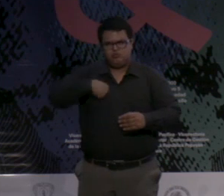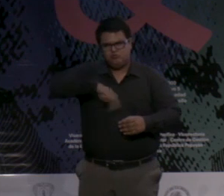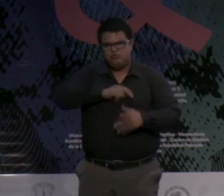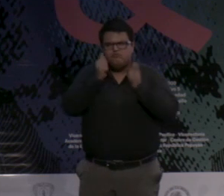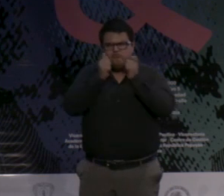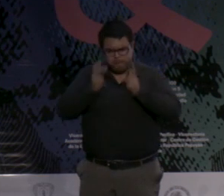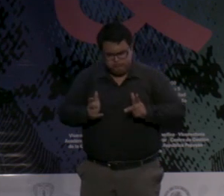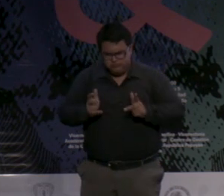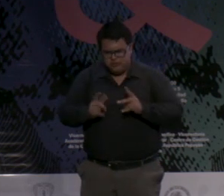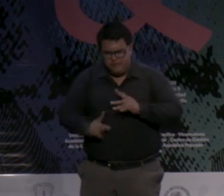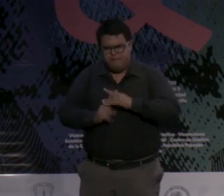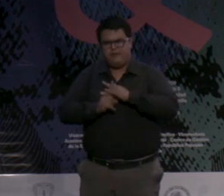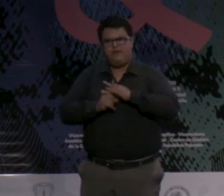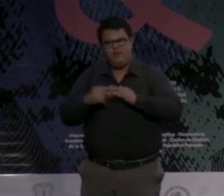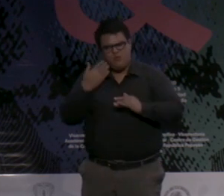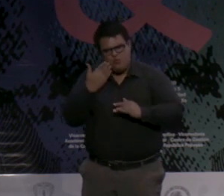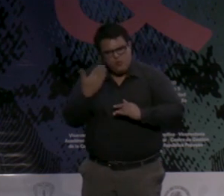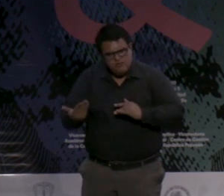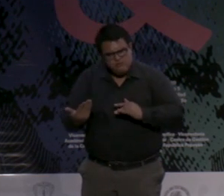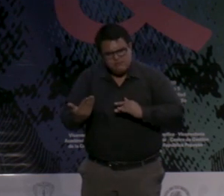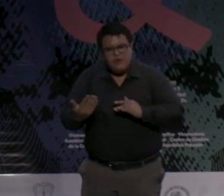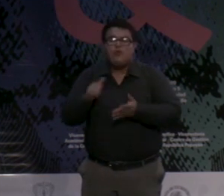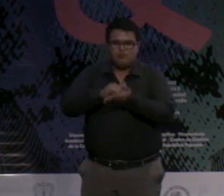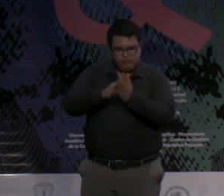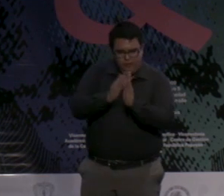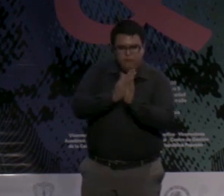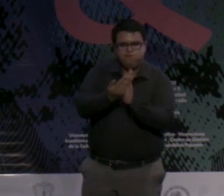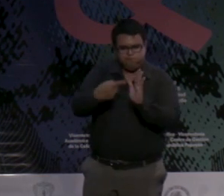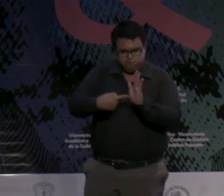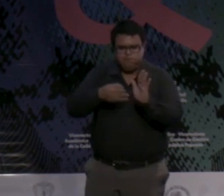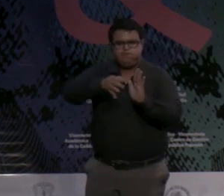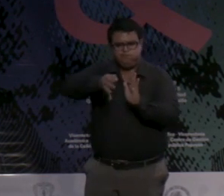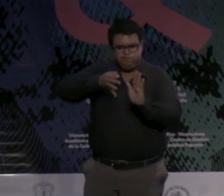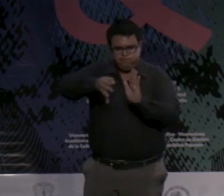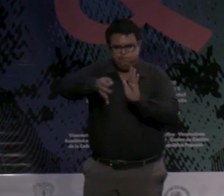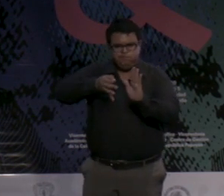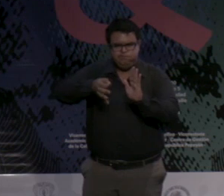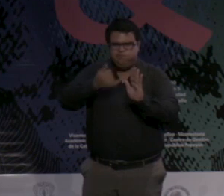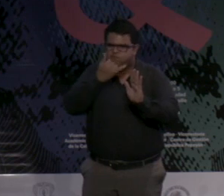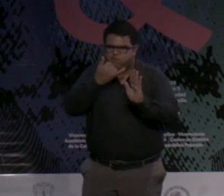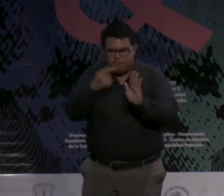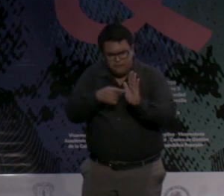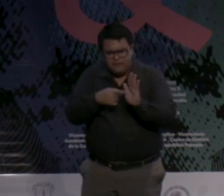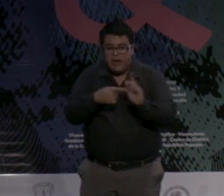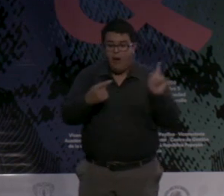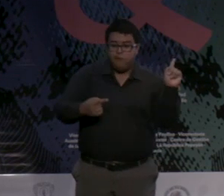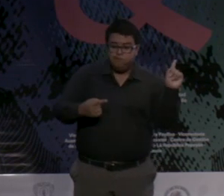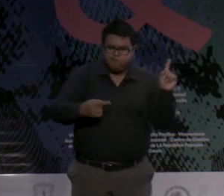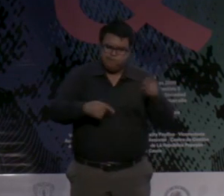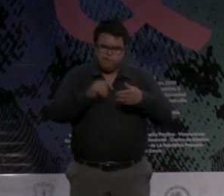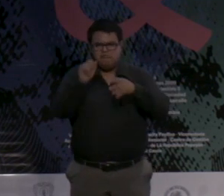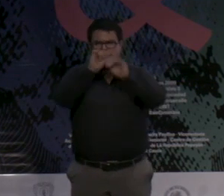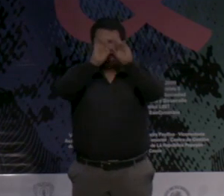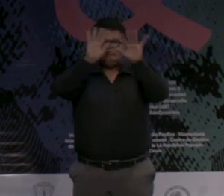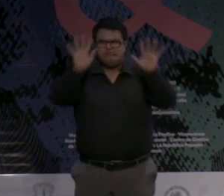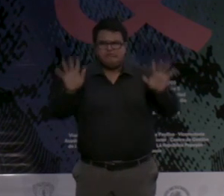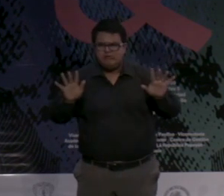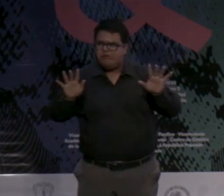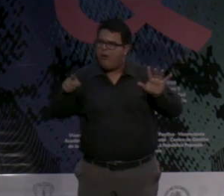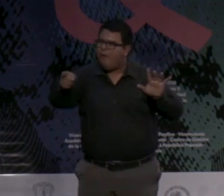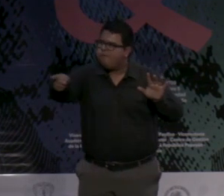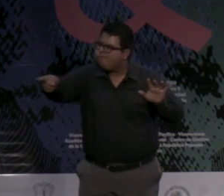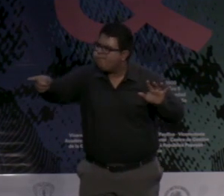humanos. En esta pintura él nos hace caer en cuenta de varios rasgos. No es como otras pinturas de las